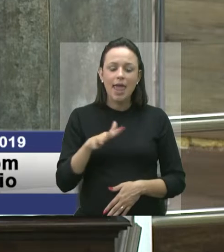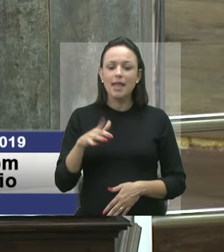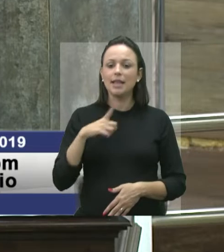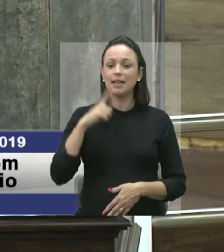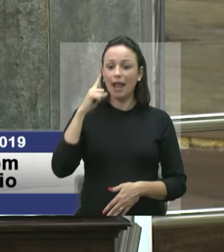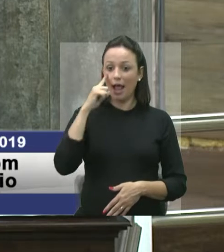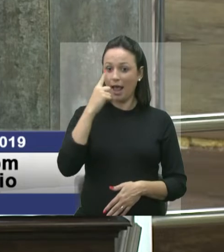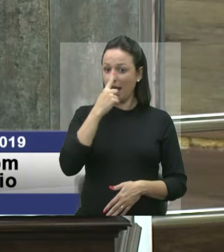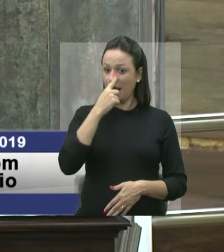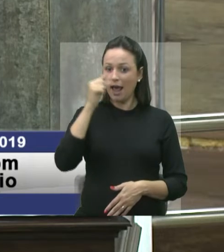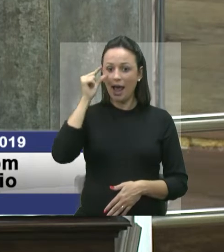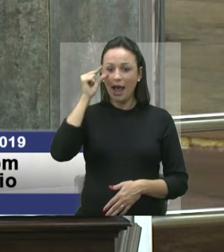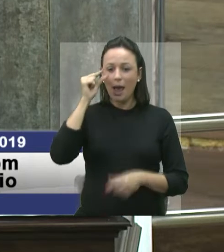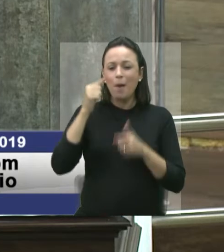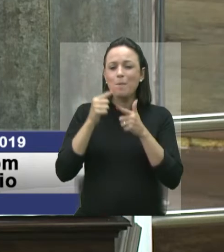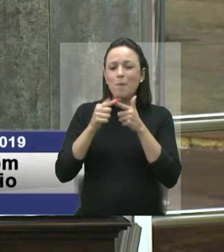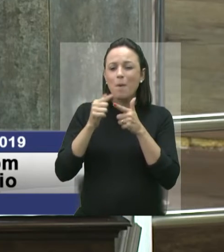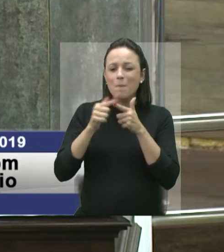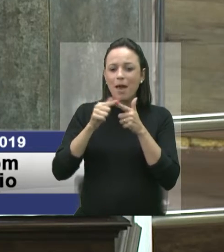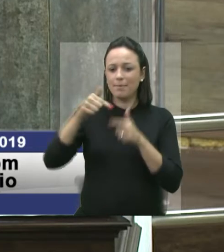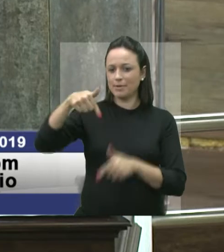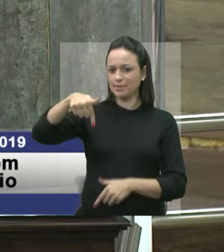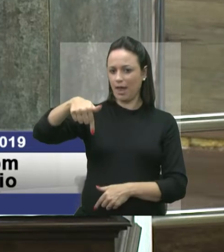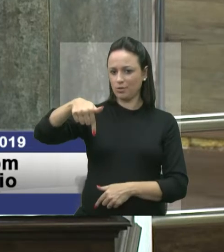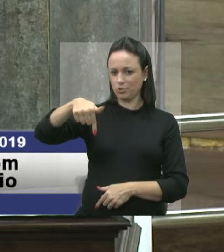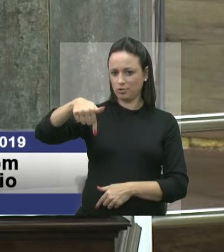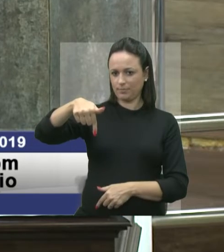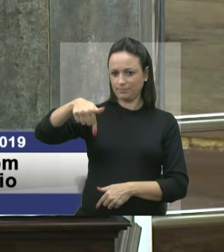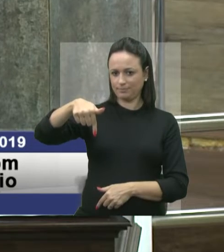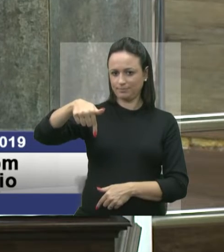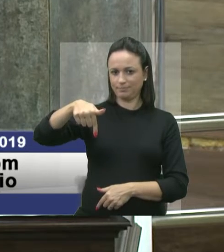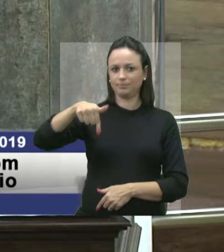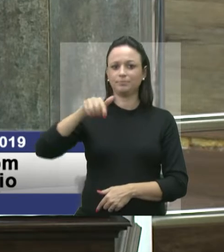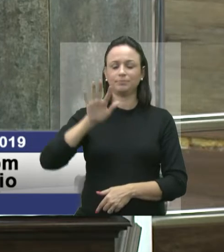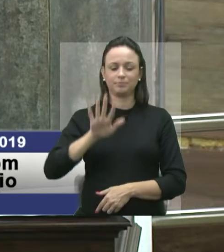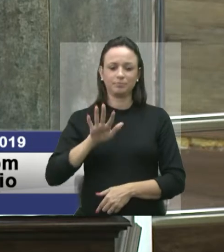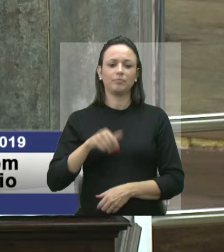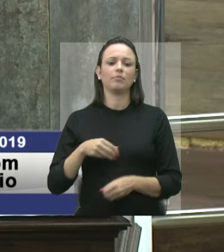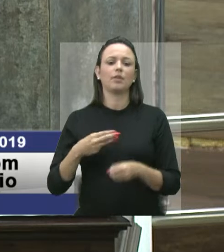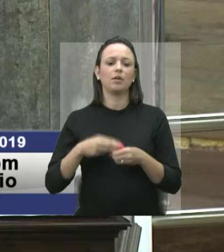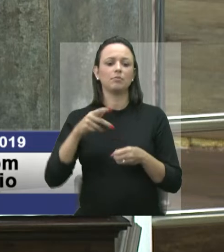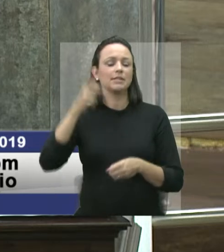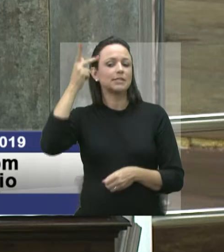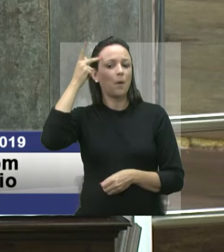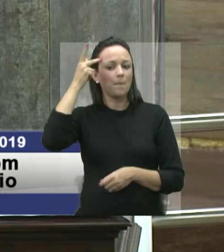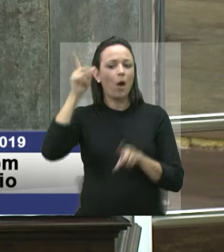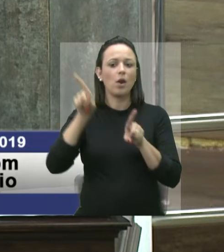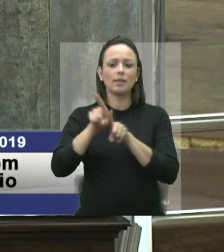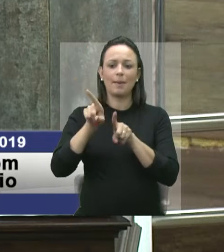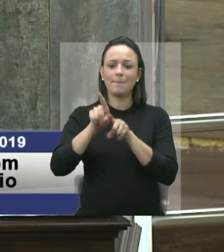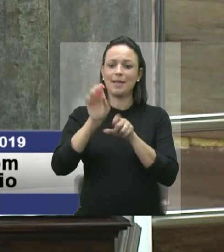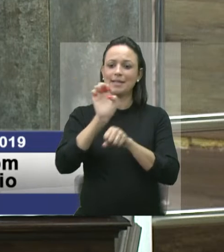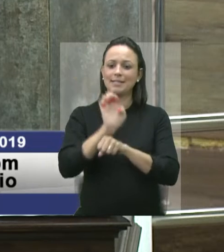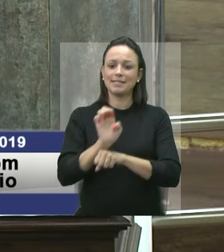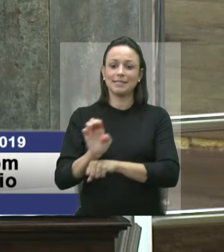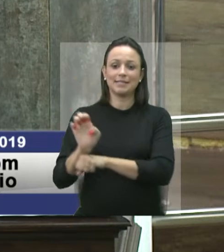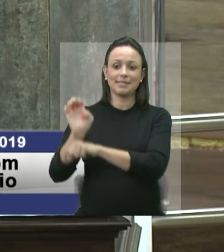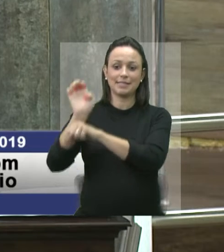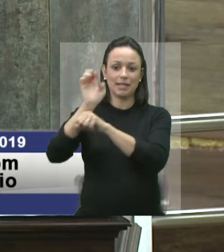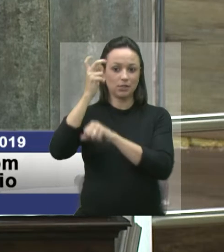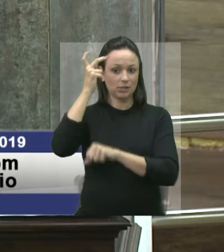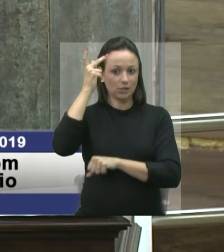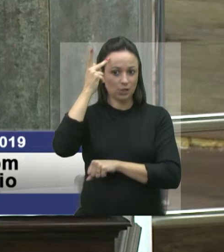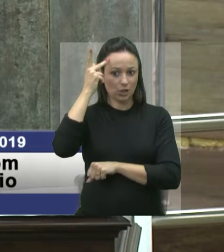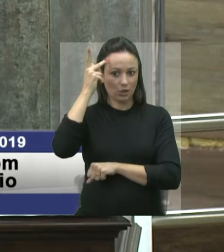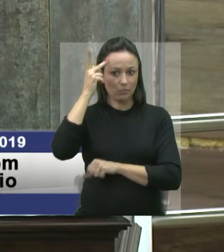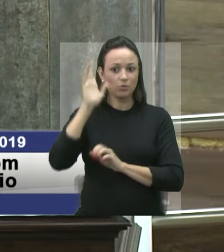é de 7. O município de São Paulo, bem como o estado de São Paulo, já conta com a